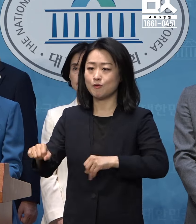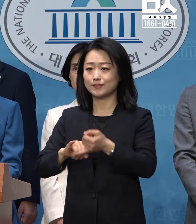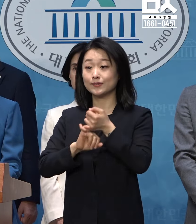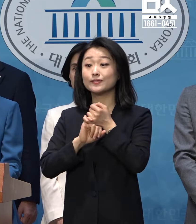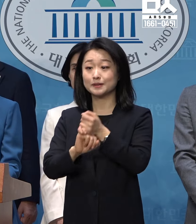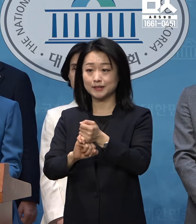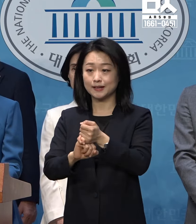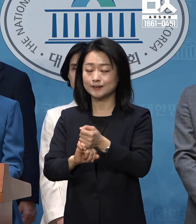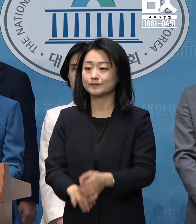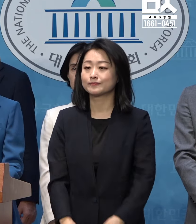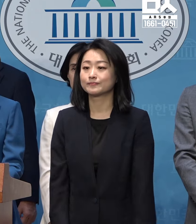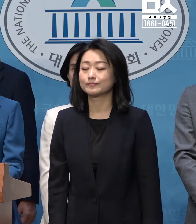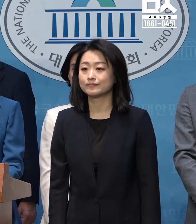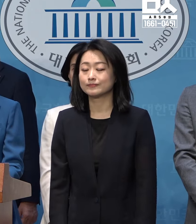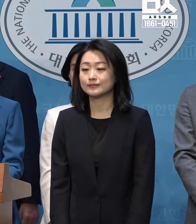해내겠습니다.